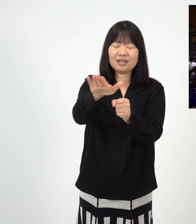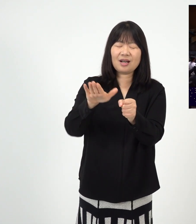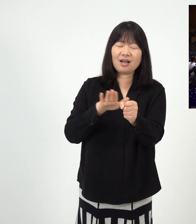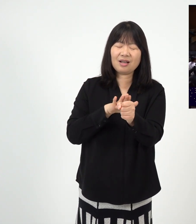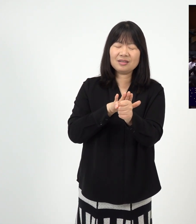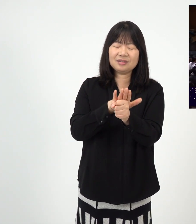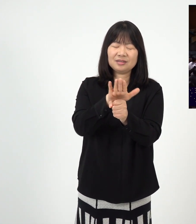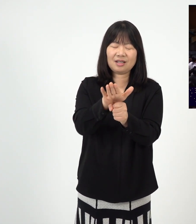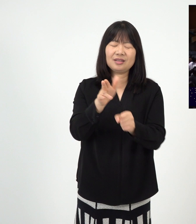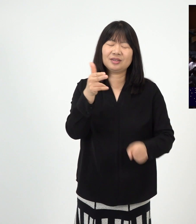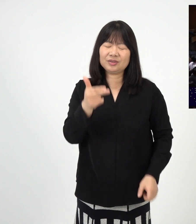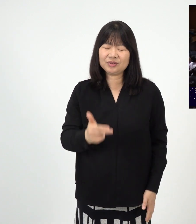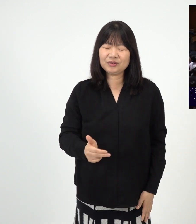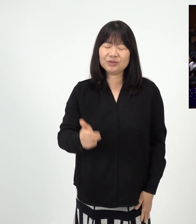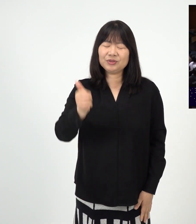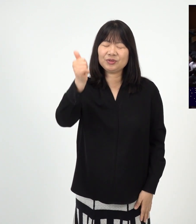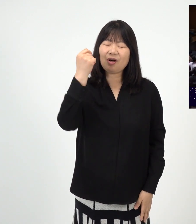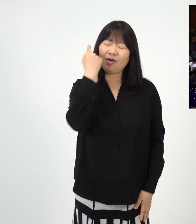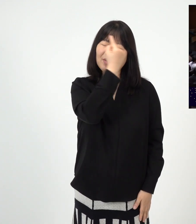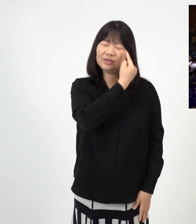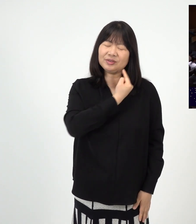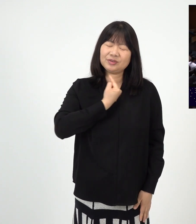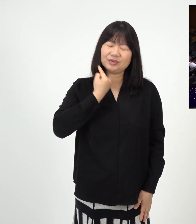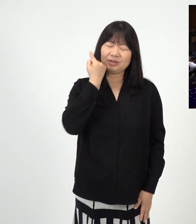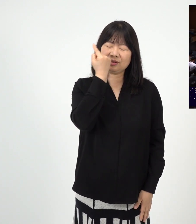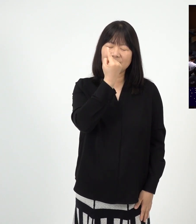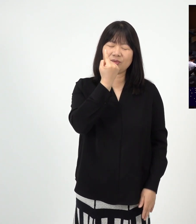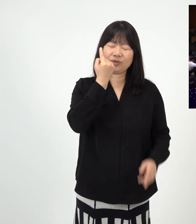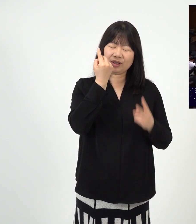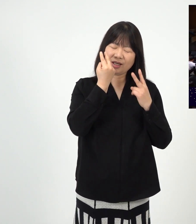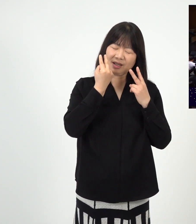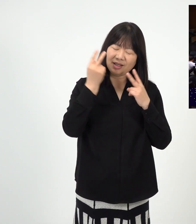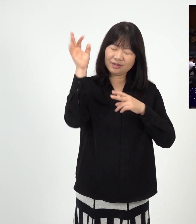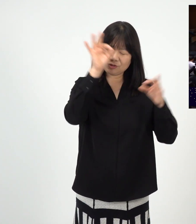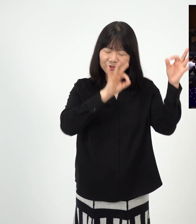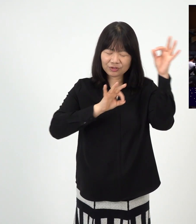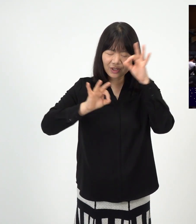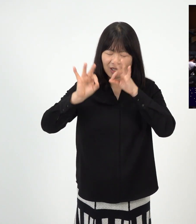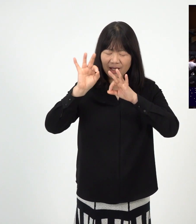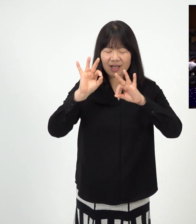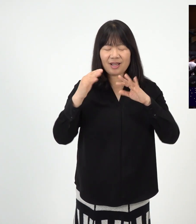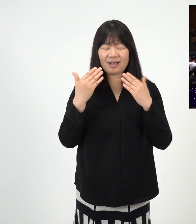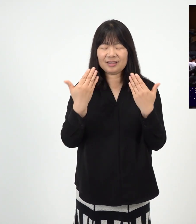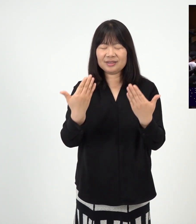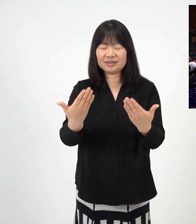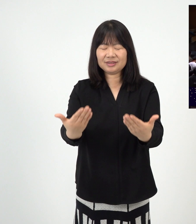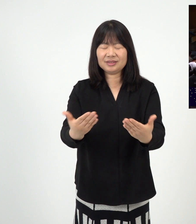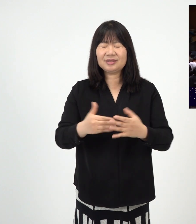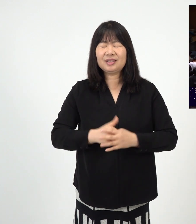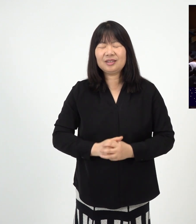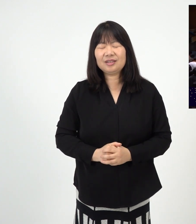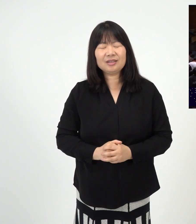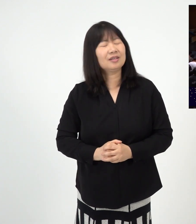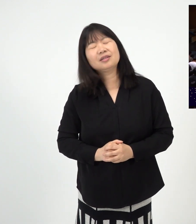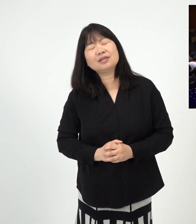구하리. 사랑하는 주 얼굴 구하리.